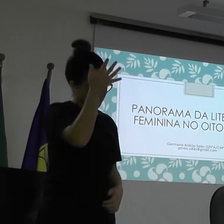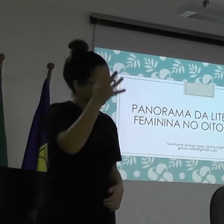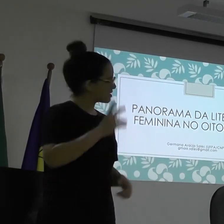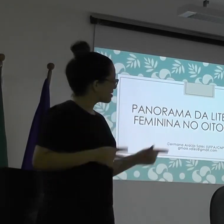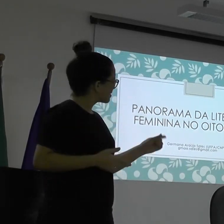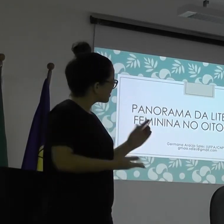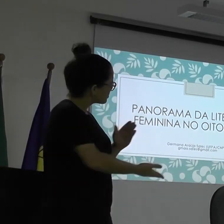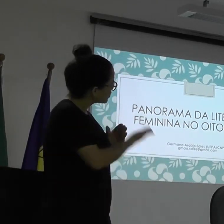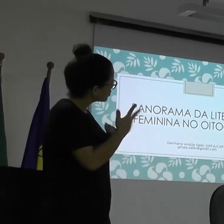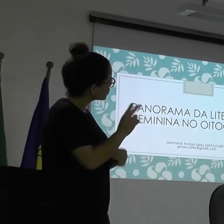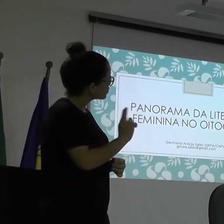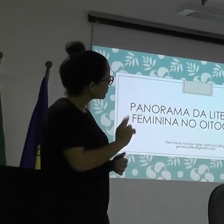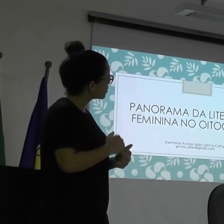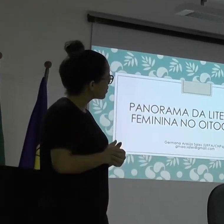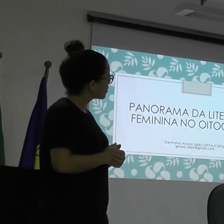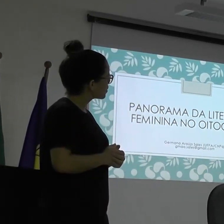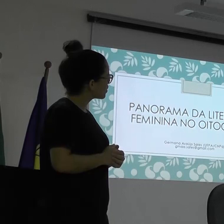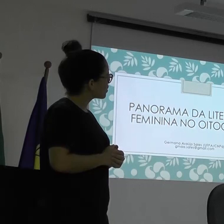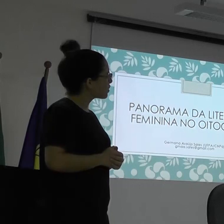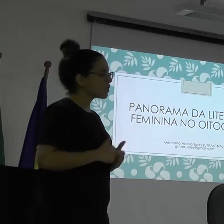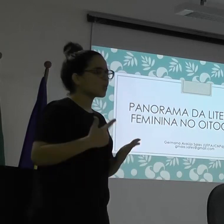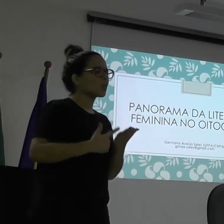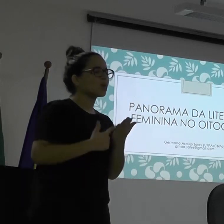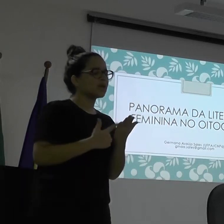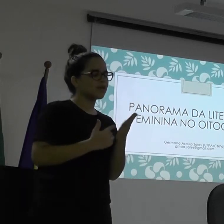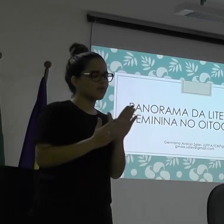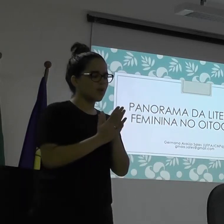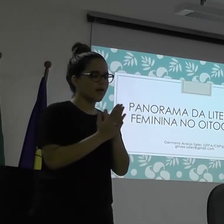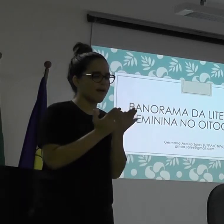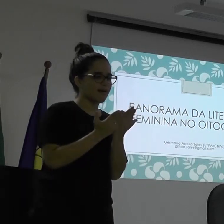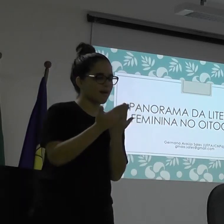Não me ajuda. Aquele da capa branca.